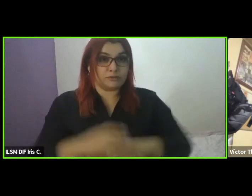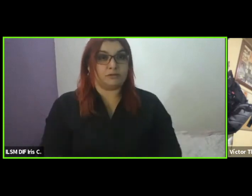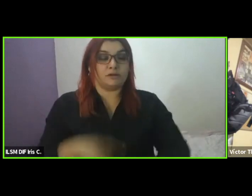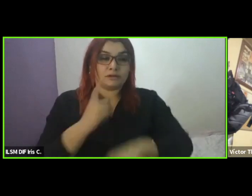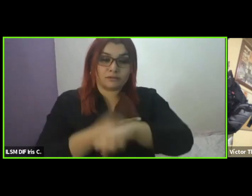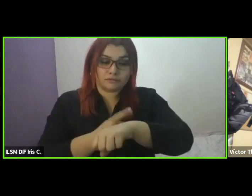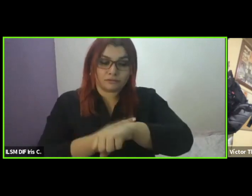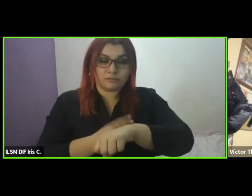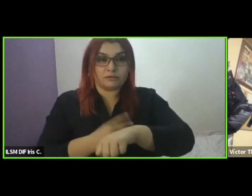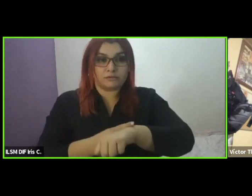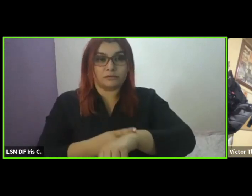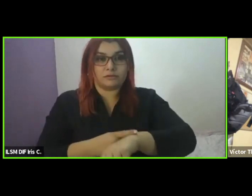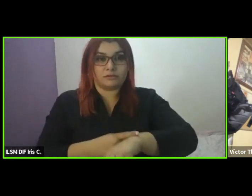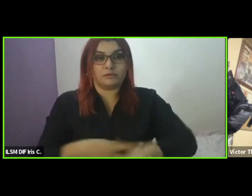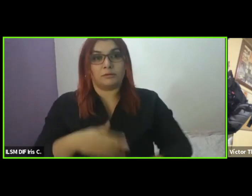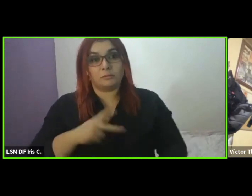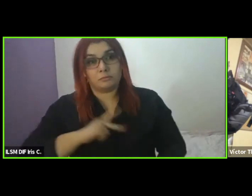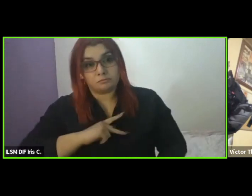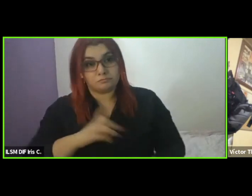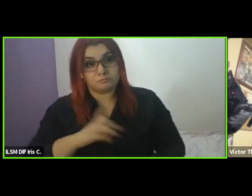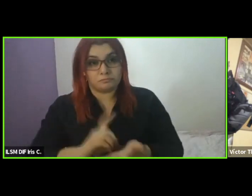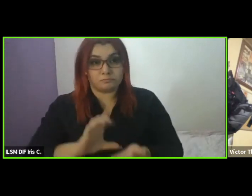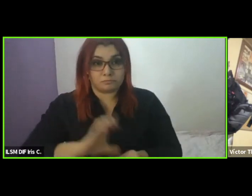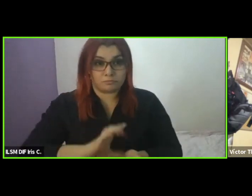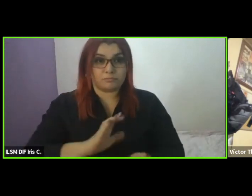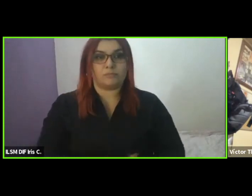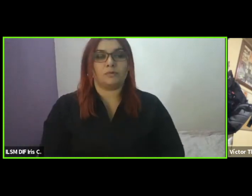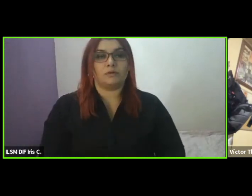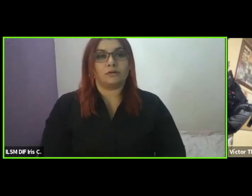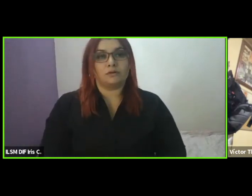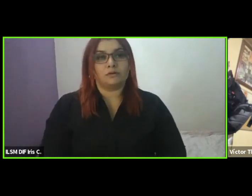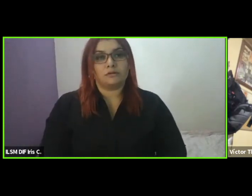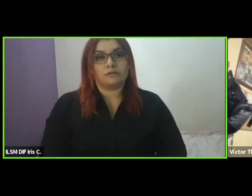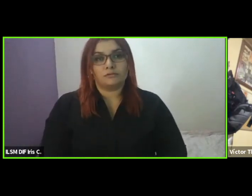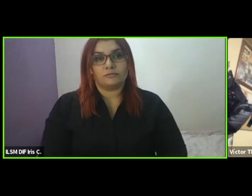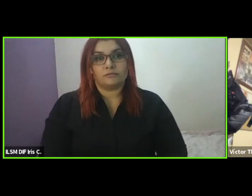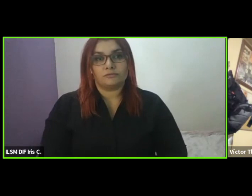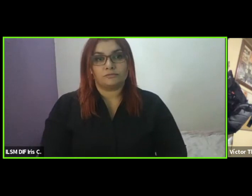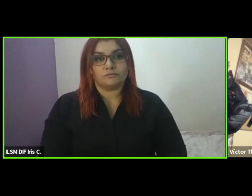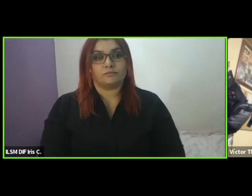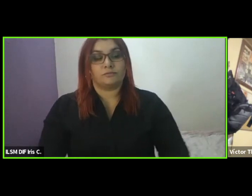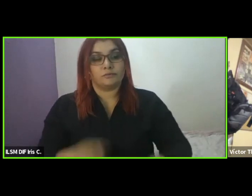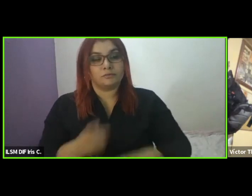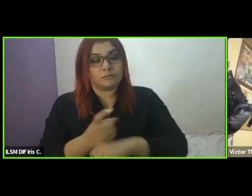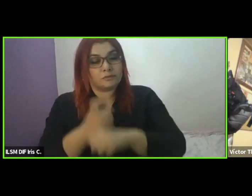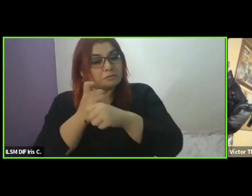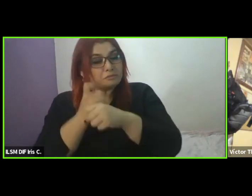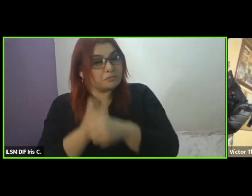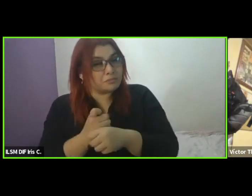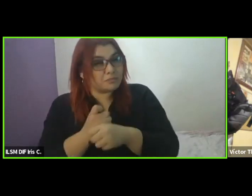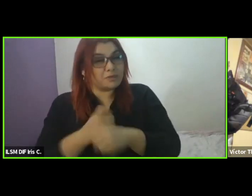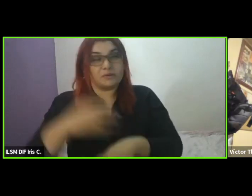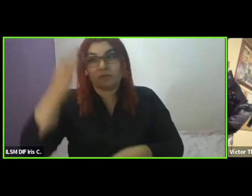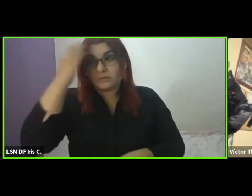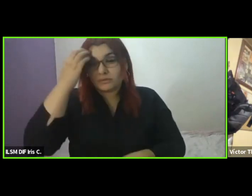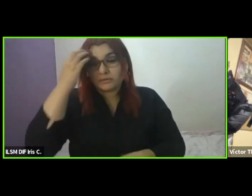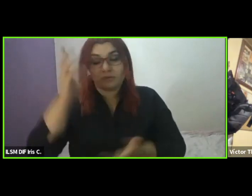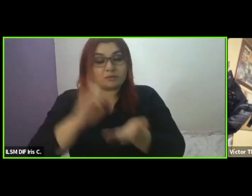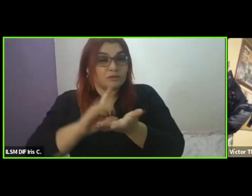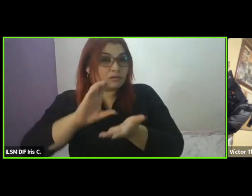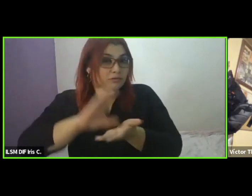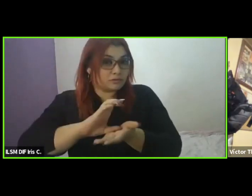enfermedad. Y desde esa edad también comprendo algo, o fueron mis primeros acercamientos con la discapacidad.